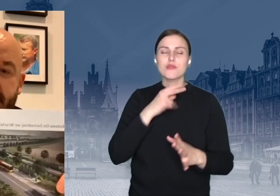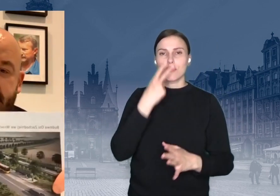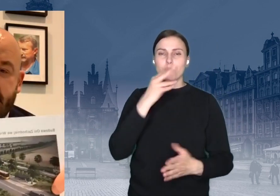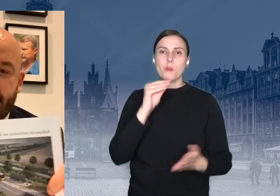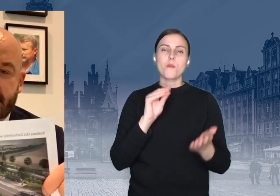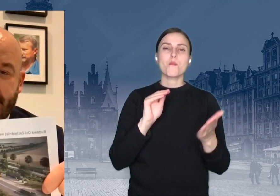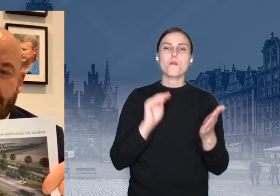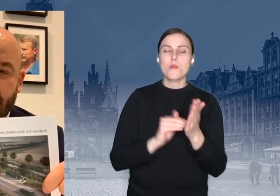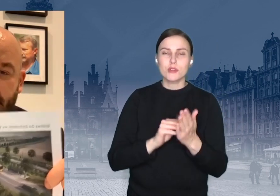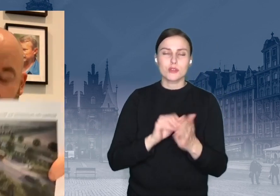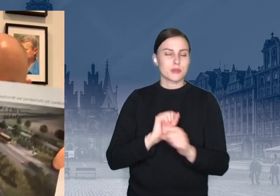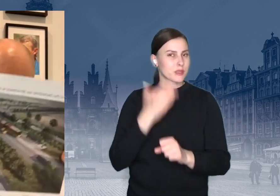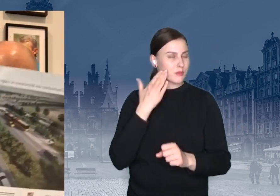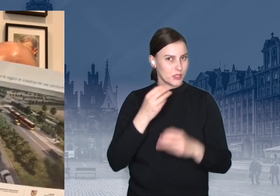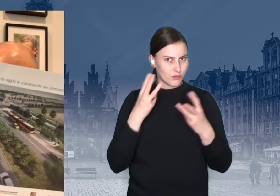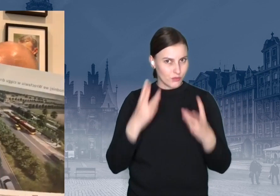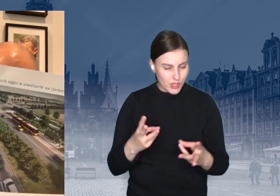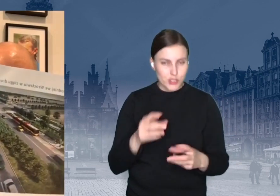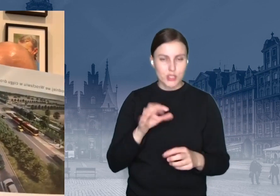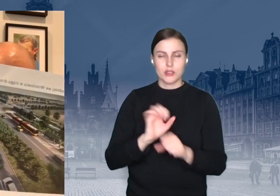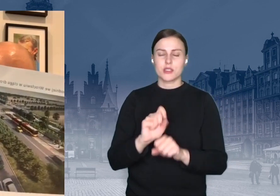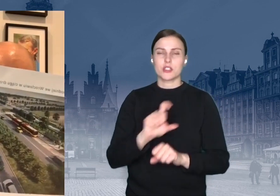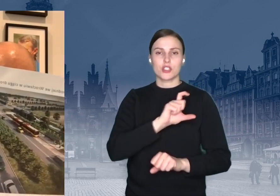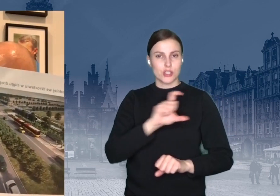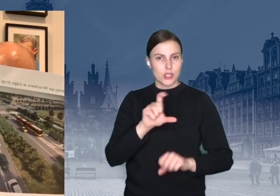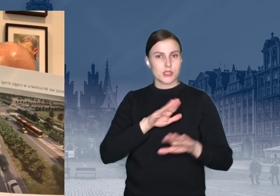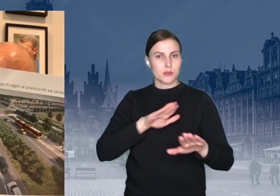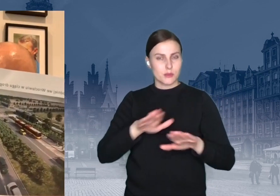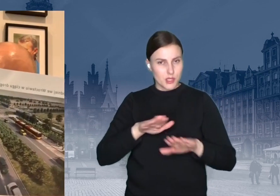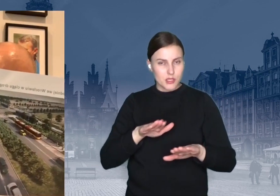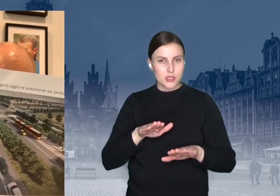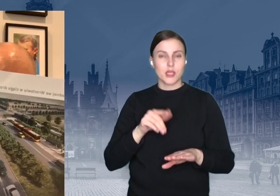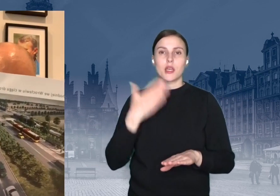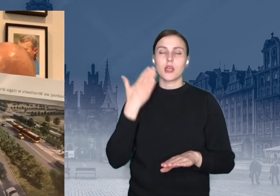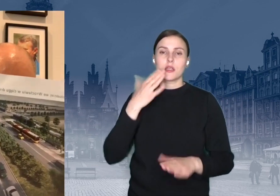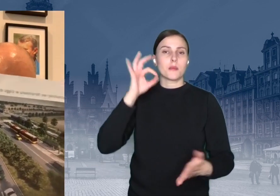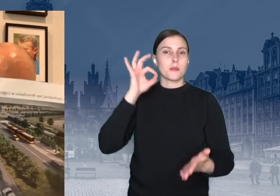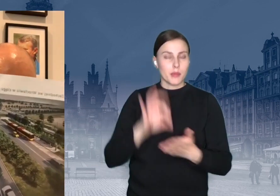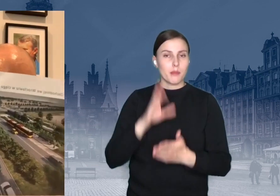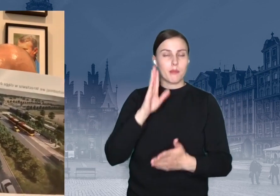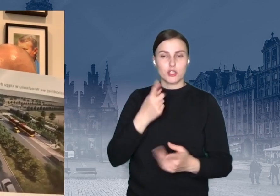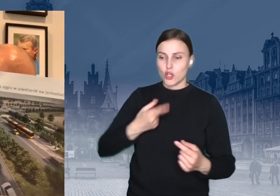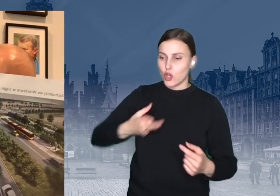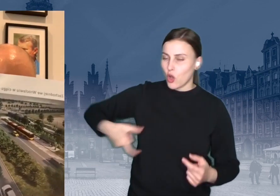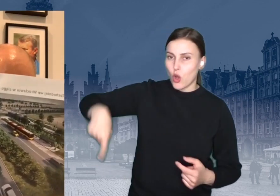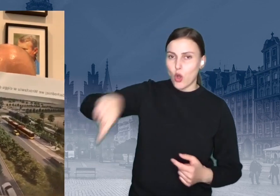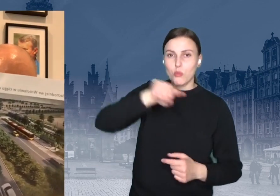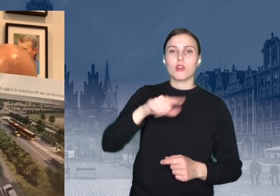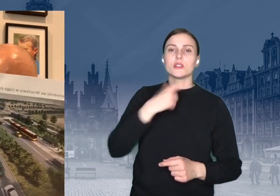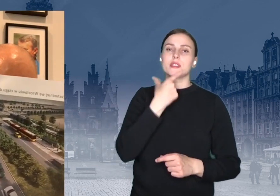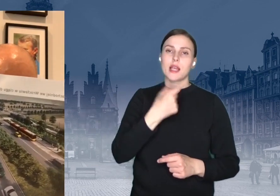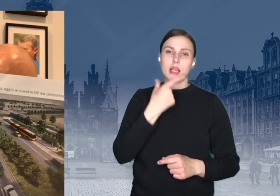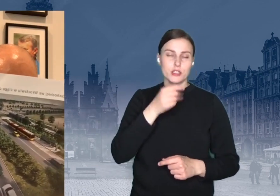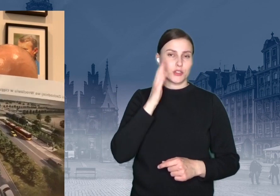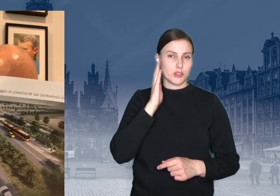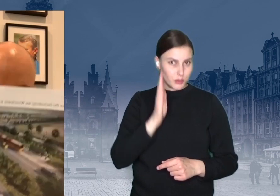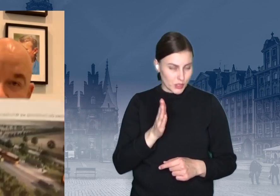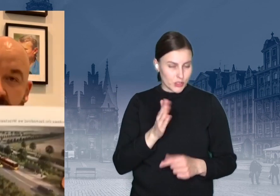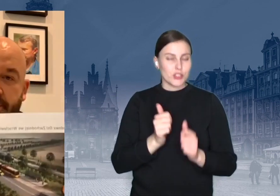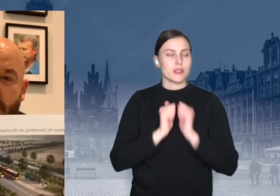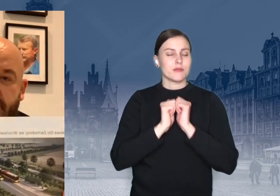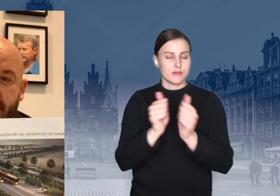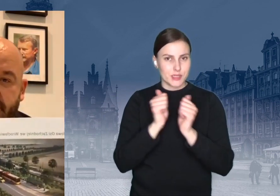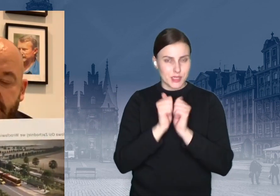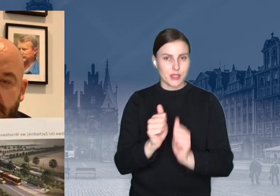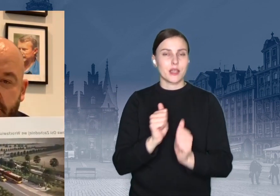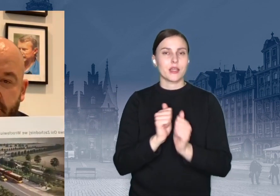Nieważne, to nie jest czas i miejsce, aby o tym mówić z całą pewnością. Obwodnica Leśnicy, to zadanie, mam nadzieję, że zrobimy